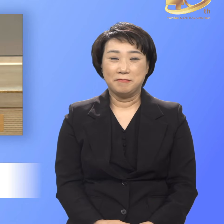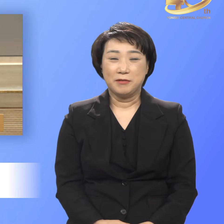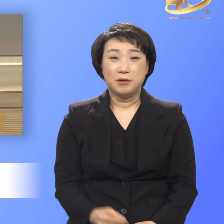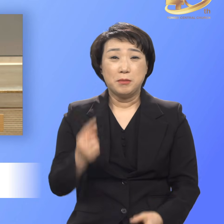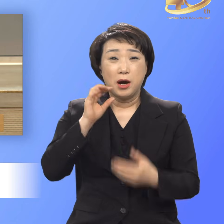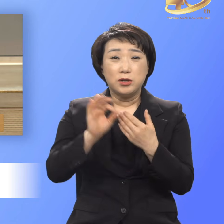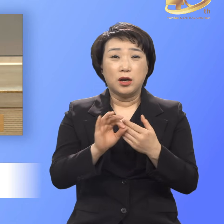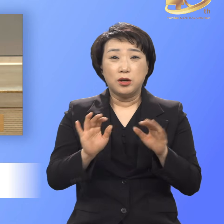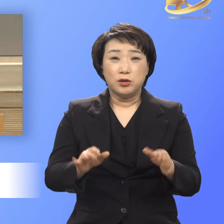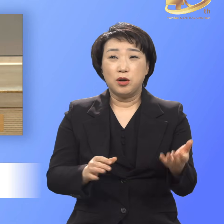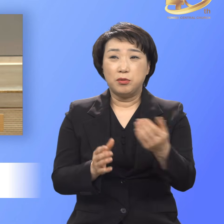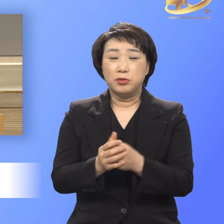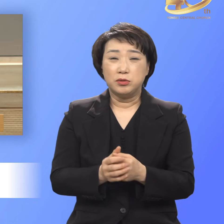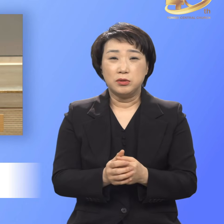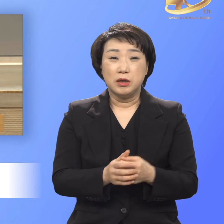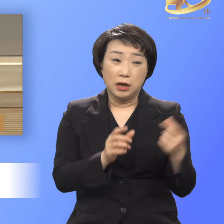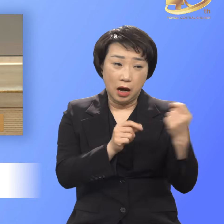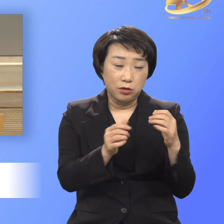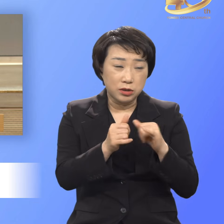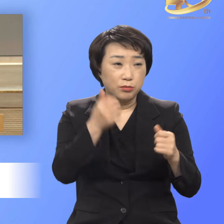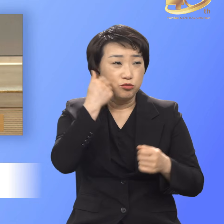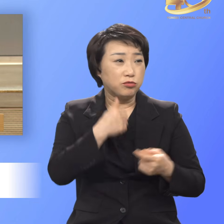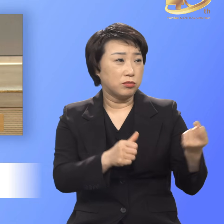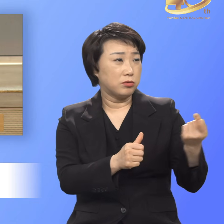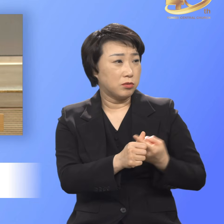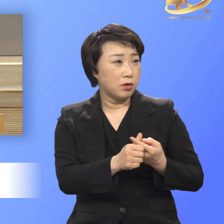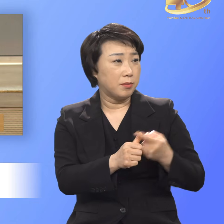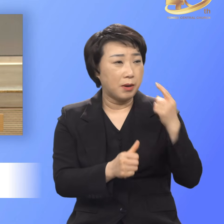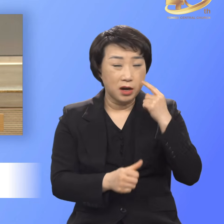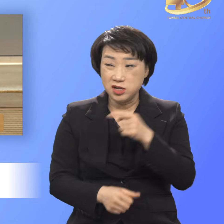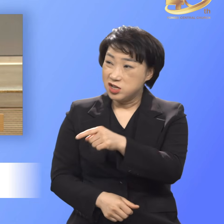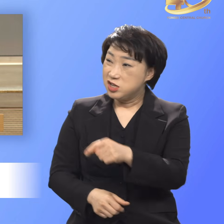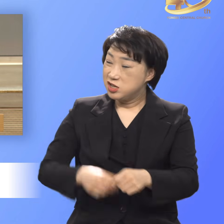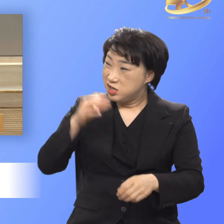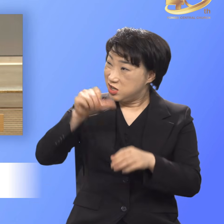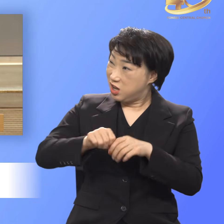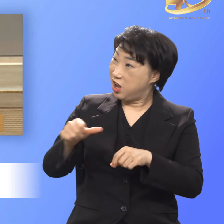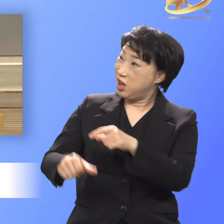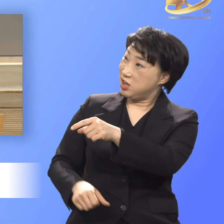만약에 가까운 사람이 욕을 해. 이런 비름을 봐.